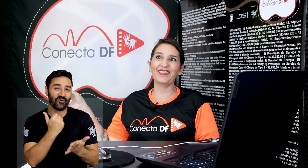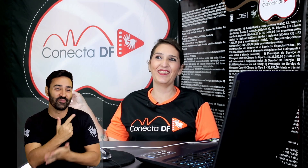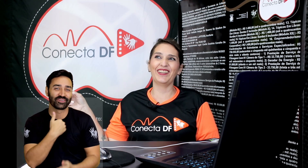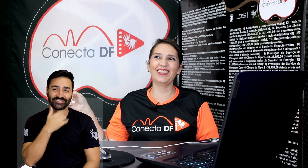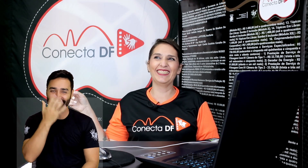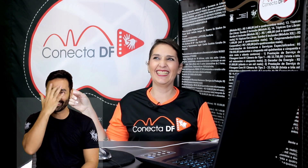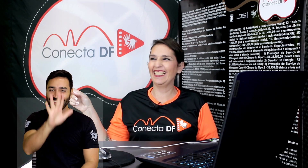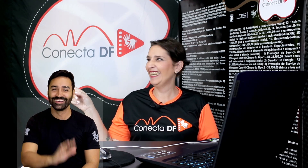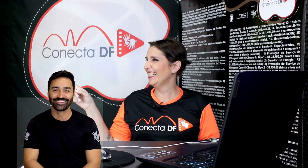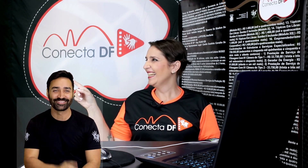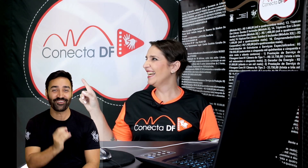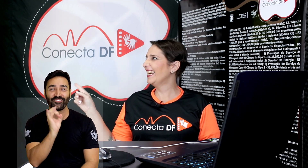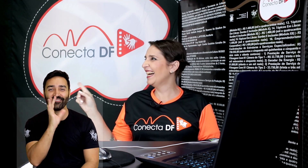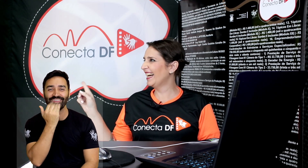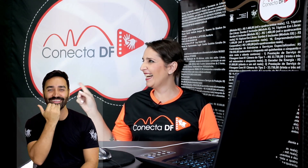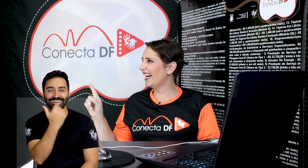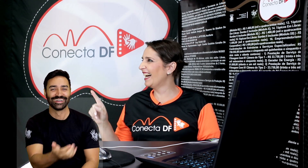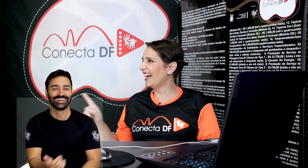Eu não compro, não sei.